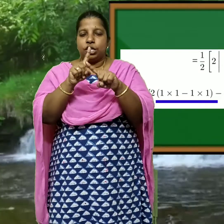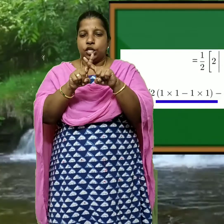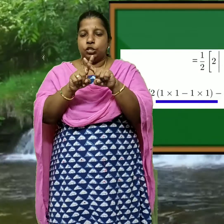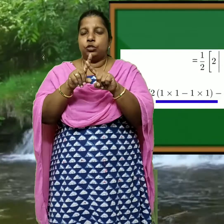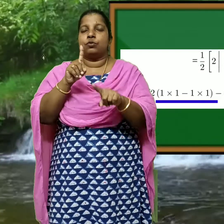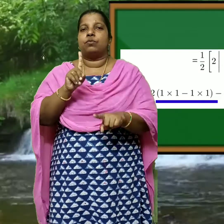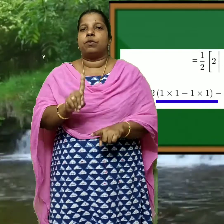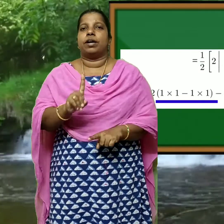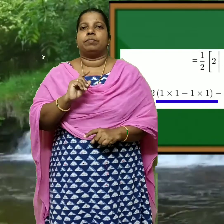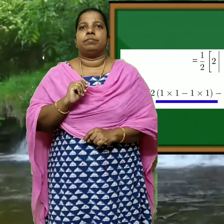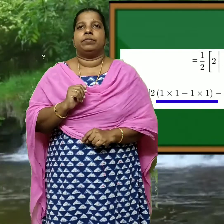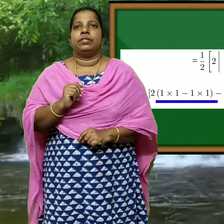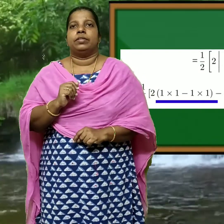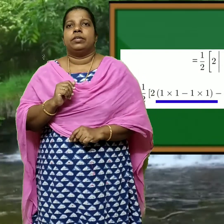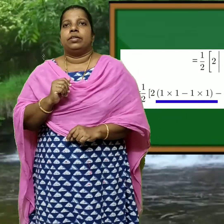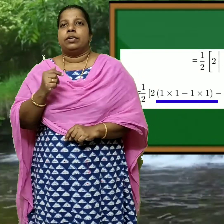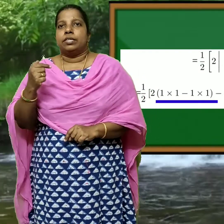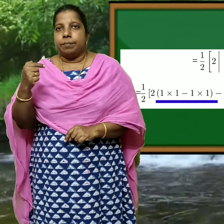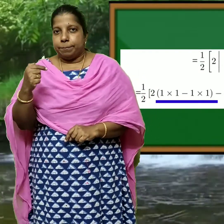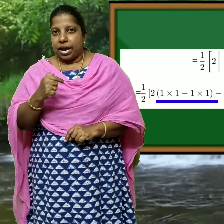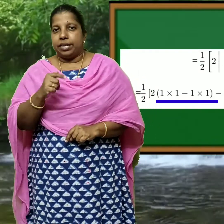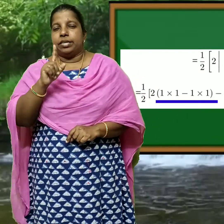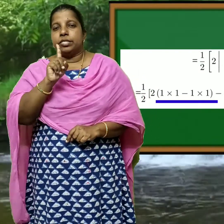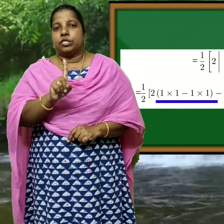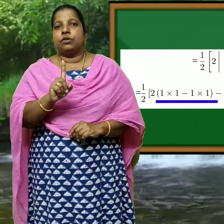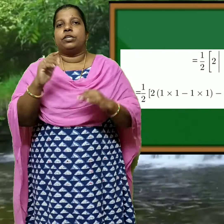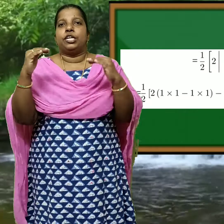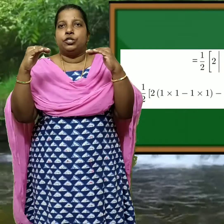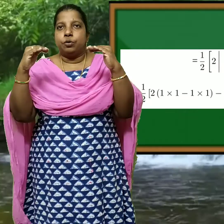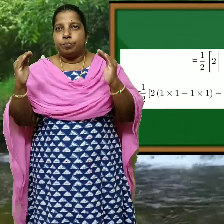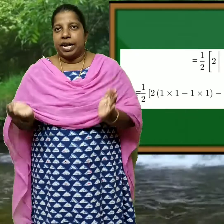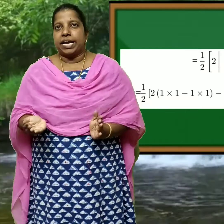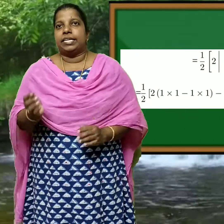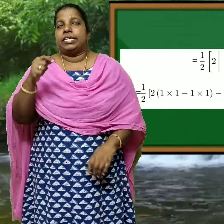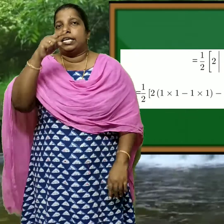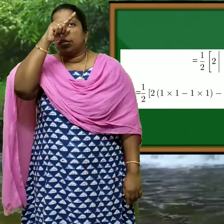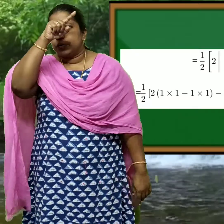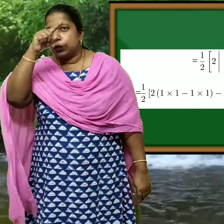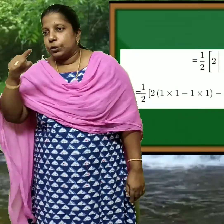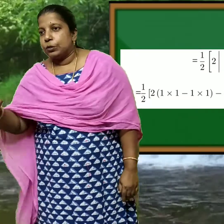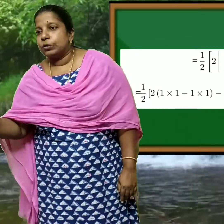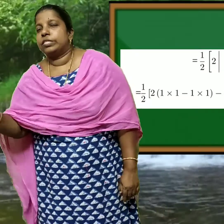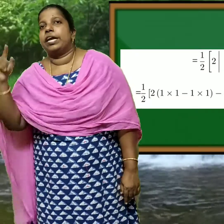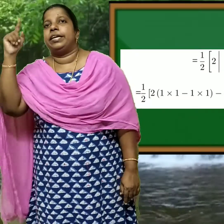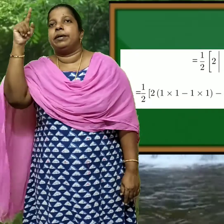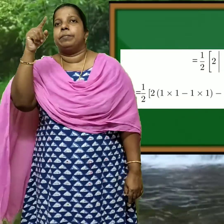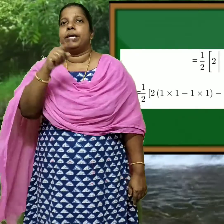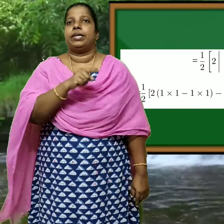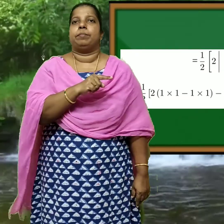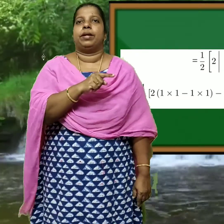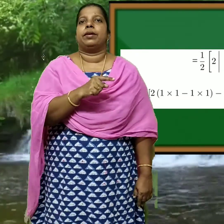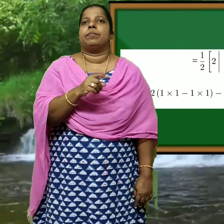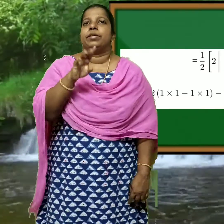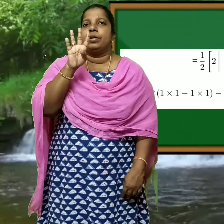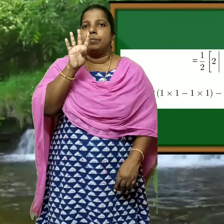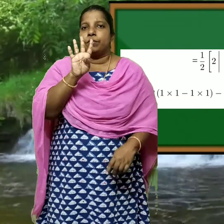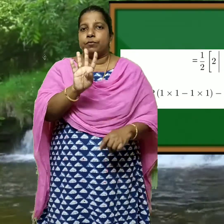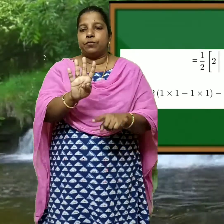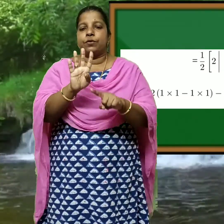1 ഇൻറ്റു 1 മൈനസ് 1 ഇൻറ്റു ബ്രാക്കറ്റിൽ ക്രോസ് ആയിട്ട് മൾട്ടിപ്ലൈ ചെയ്യണം.